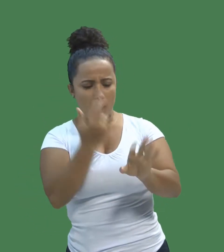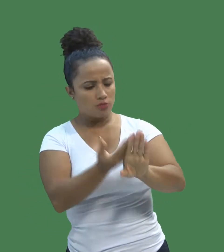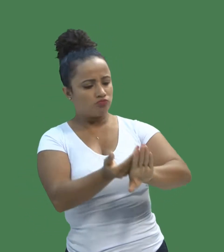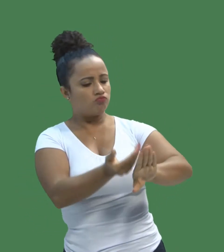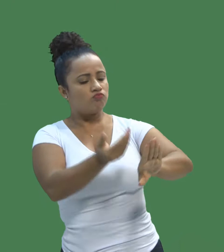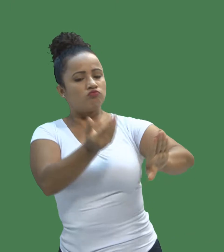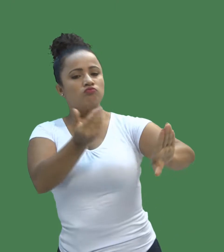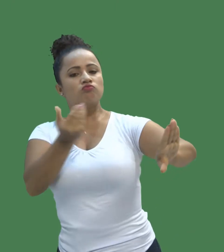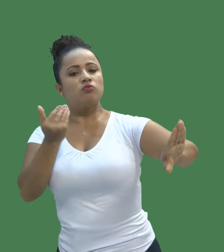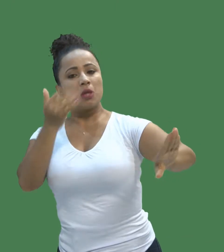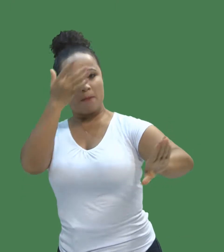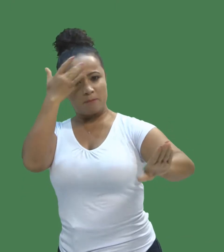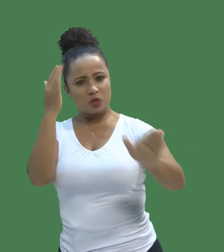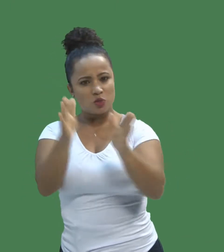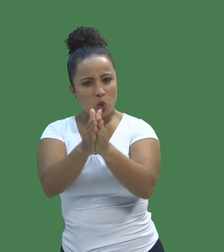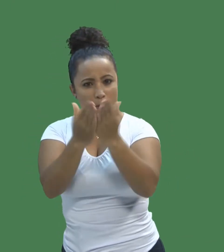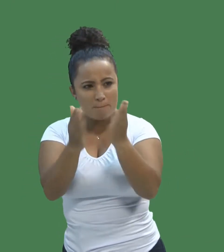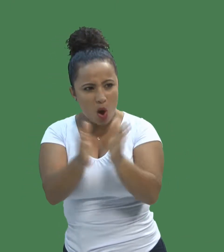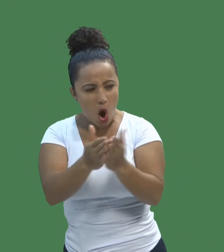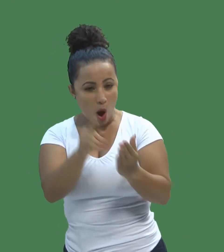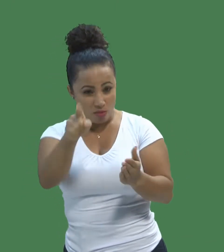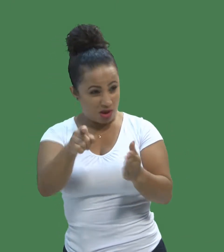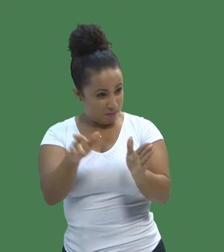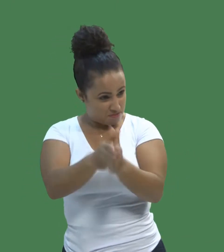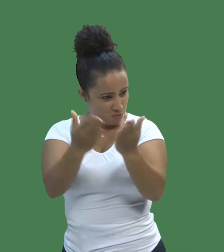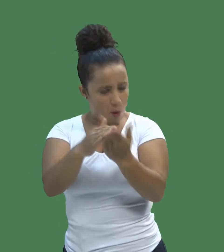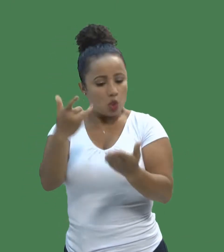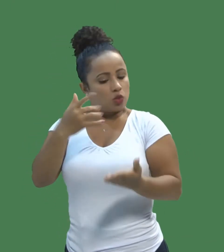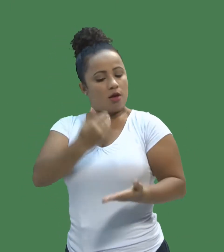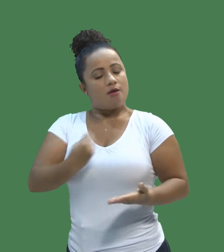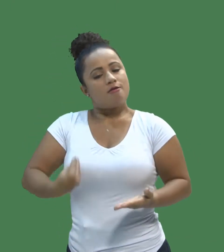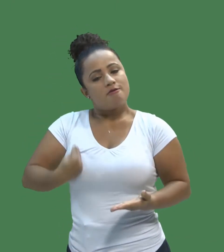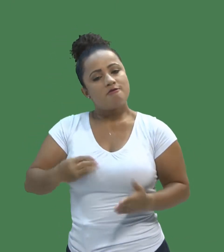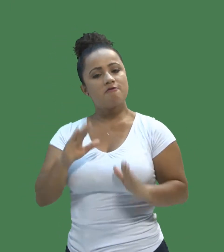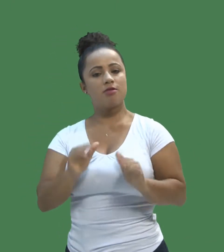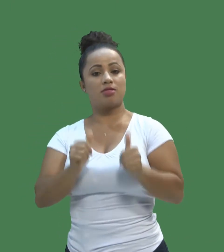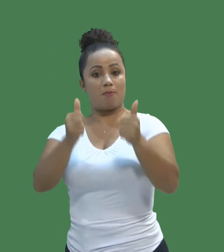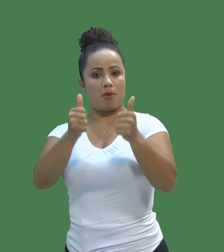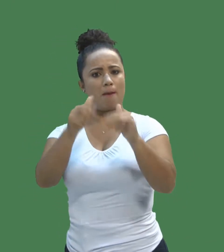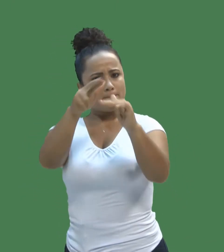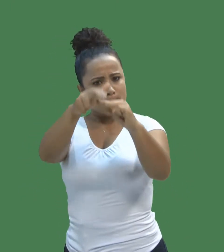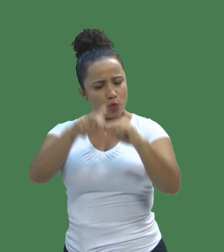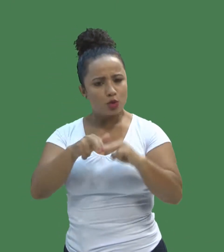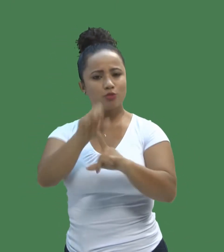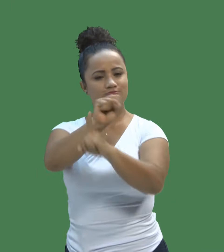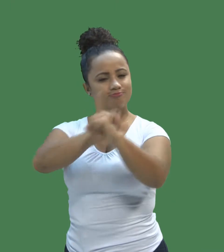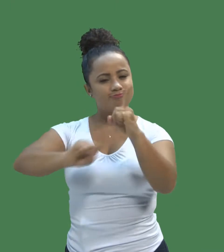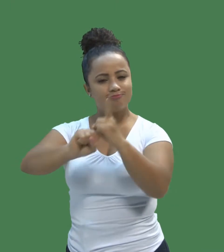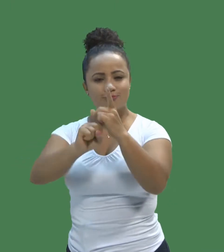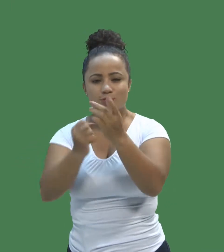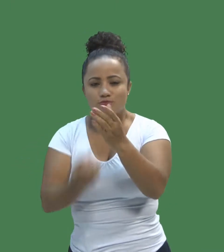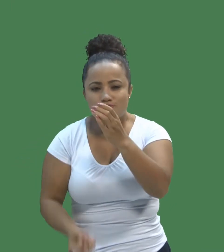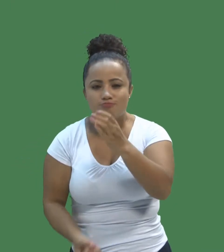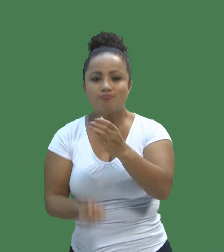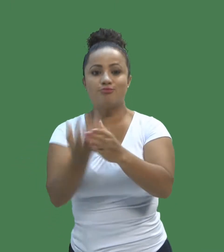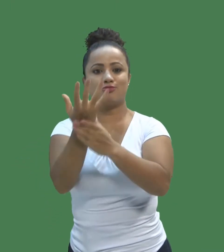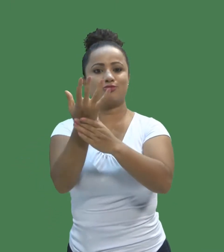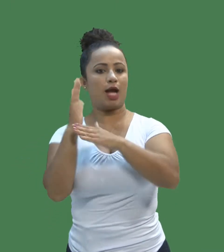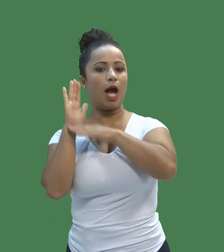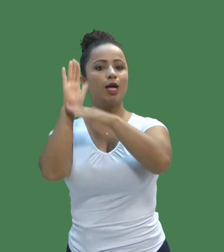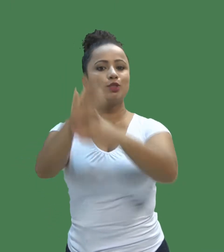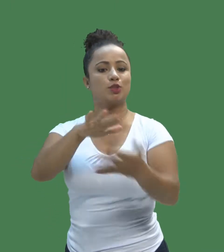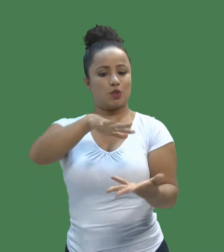sociologia nasce com importante papel no mundo contemporâneo, assim como outras ciências, porque ela se